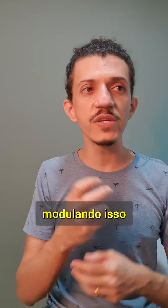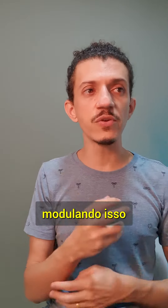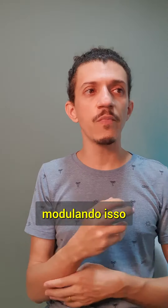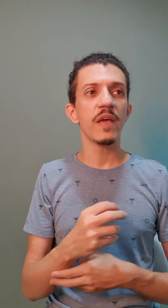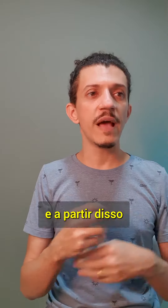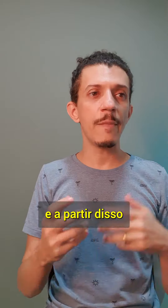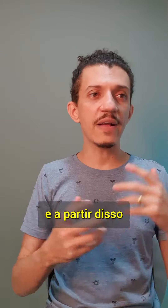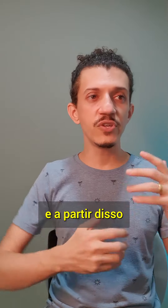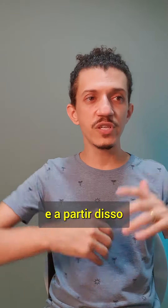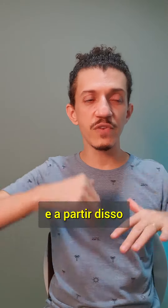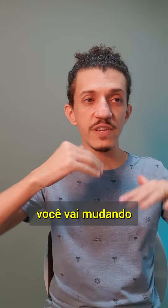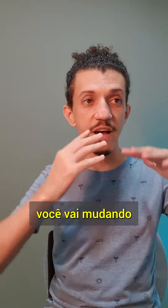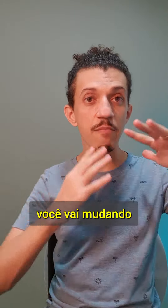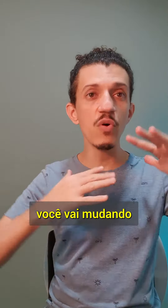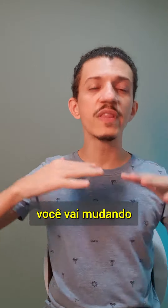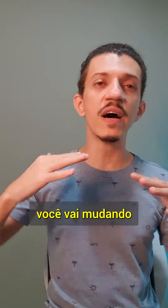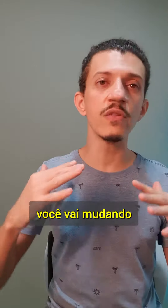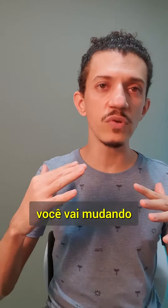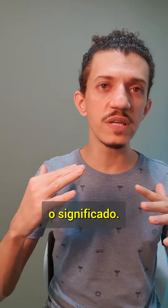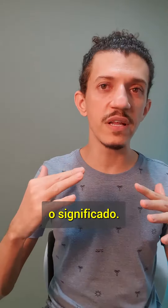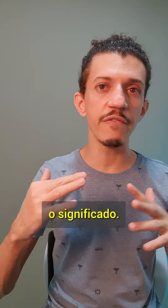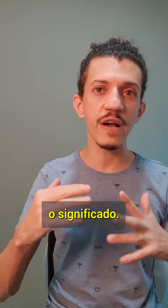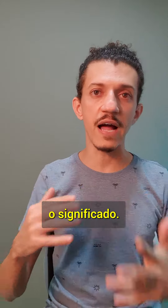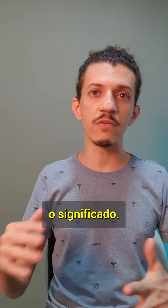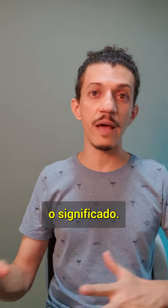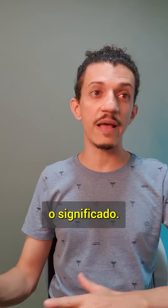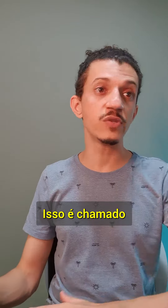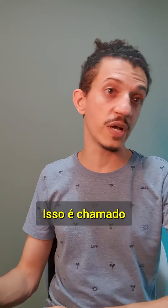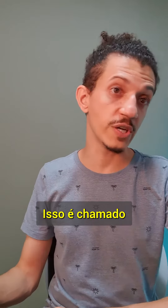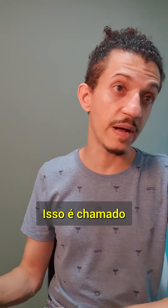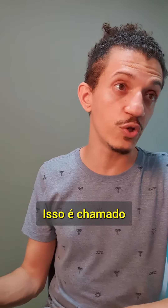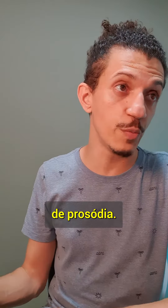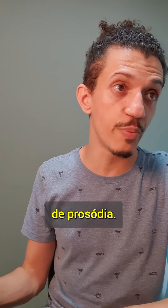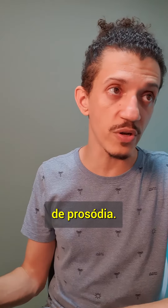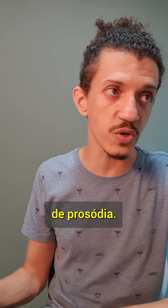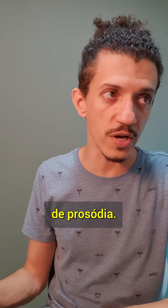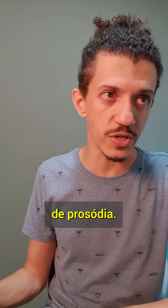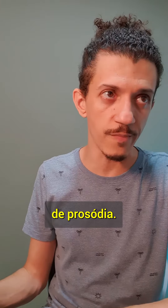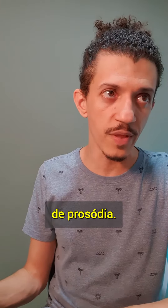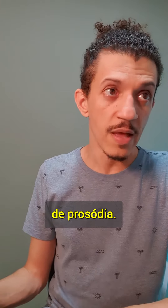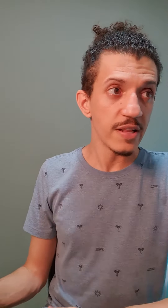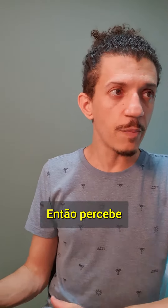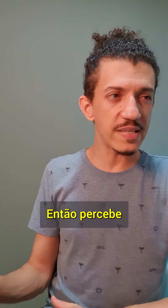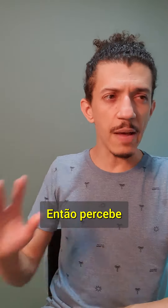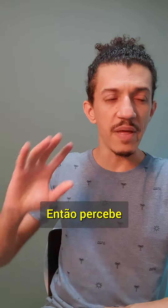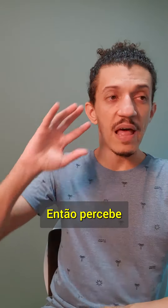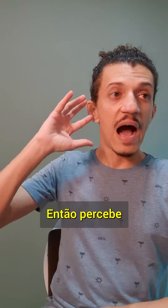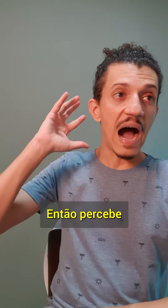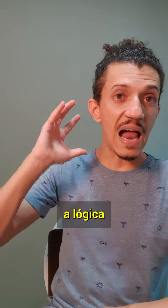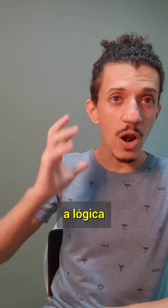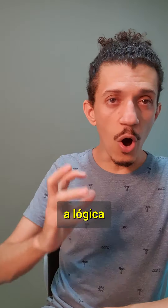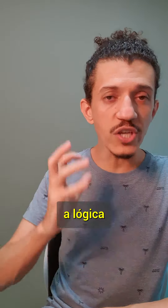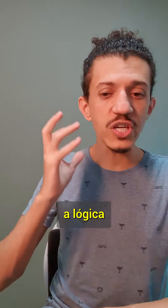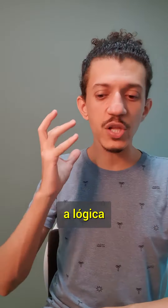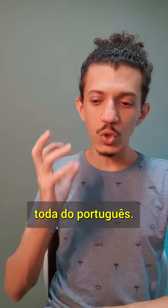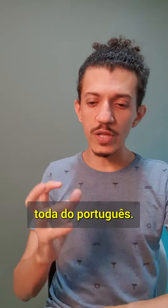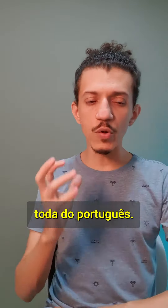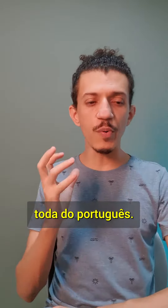isso, e a partir disso você vai mudando o significado. Isso é chamado de prosódia. Então percebe? A lógica toda do